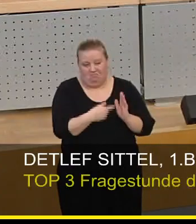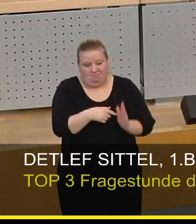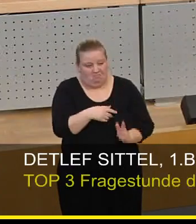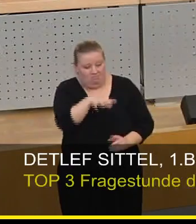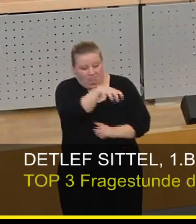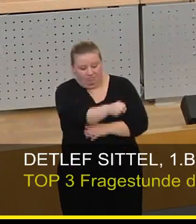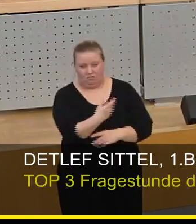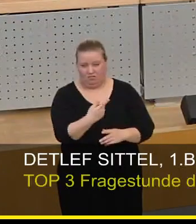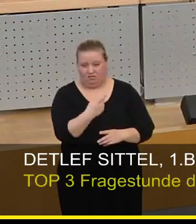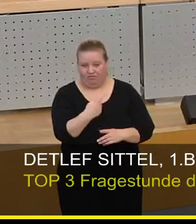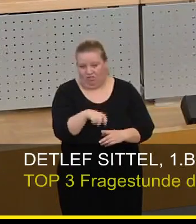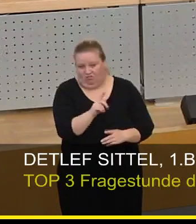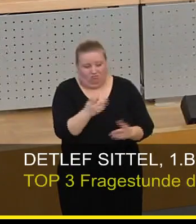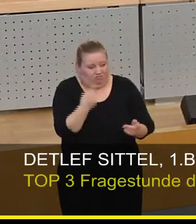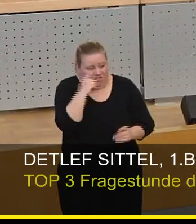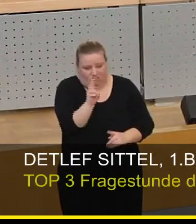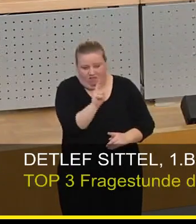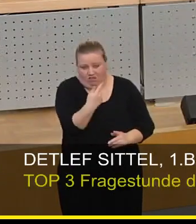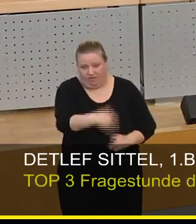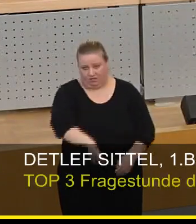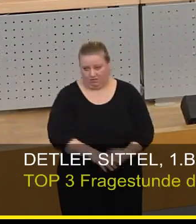man entsprechend habhaft geworden ist.